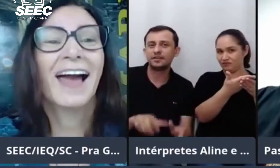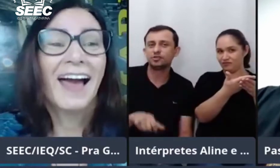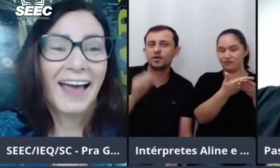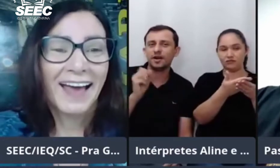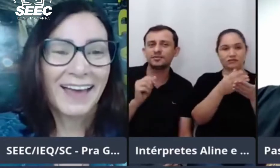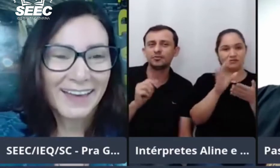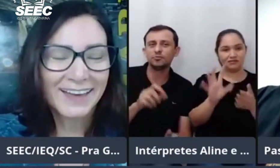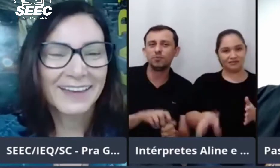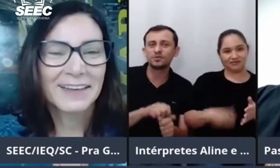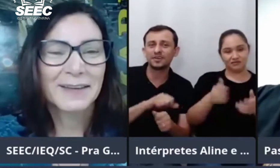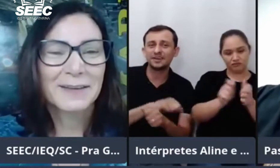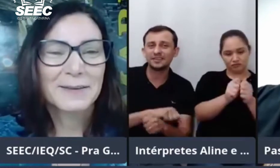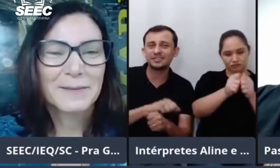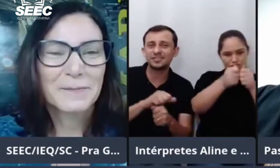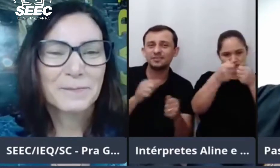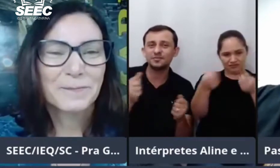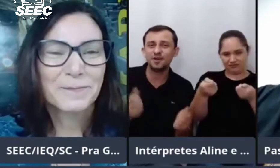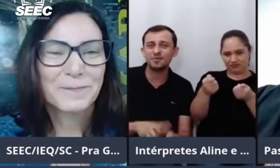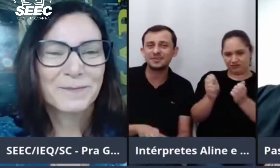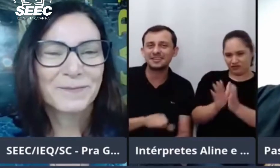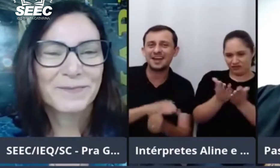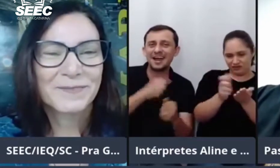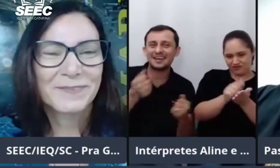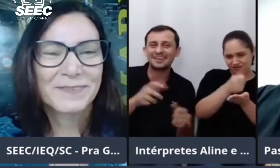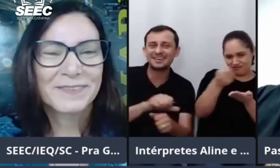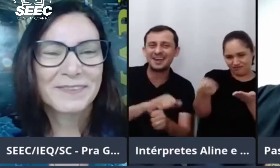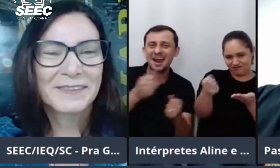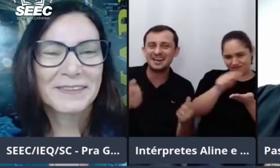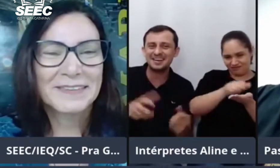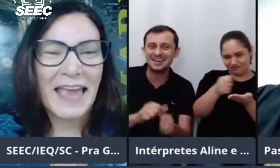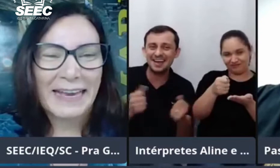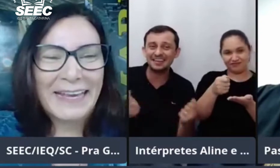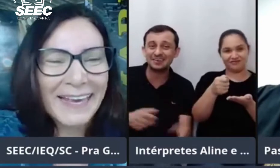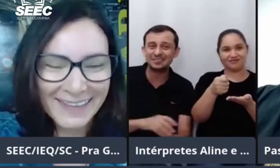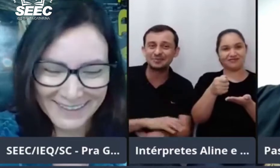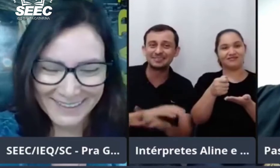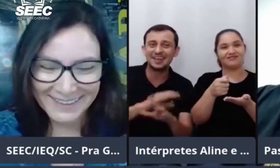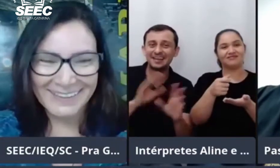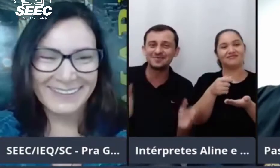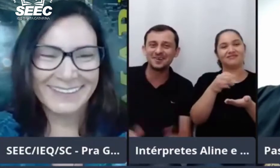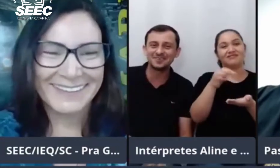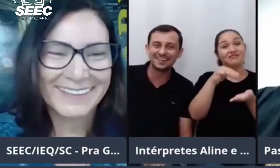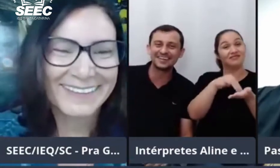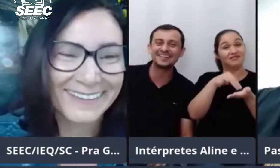oferta. Ele tirou a carteira do bolso, a carteira cheia de véu, que é.